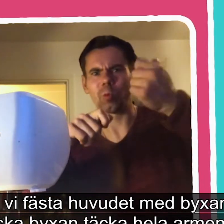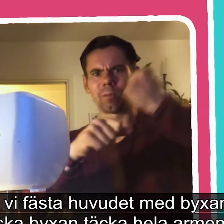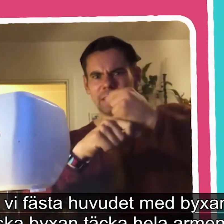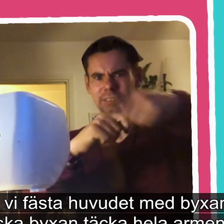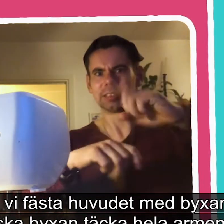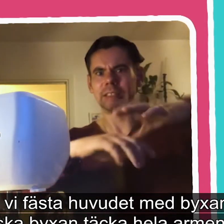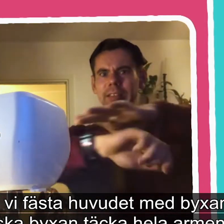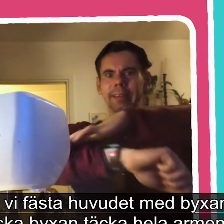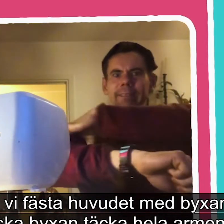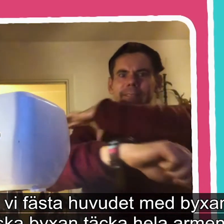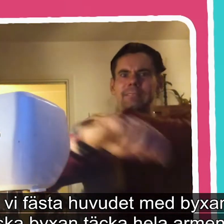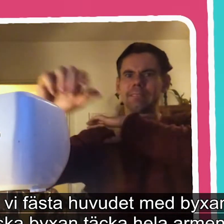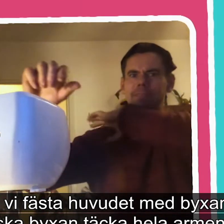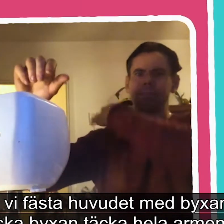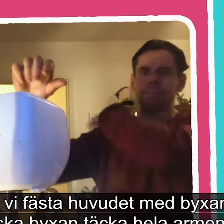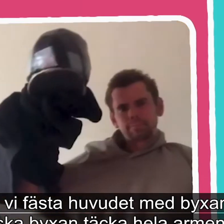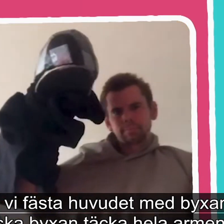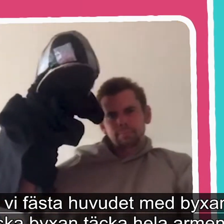sätt och då ska byxan täcka hela armen.